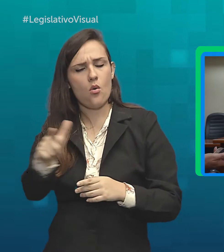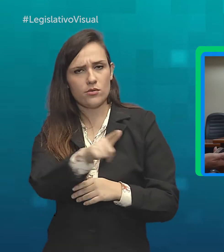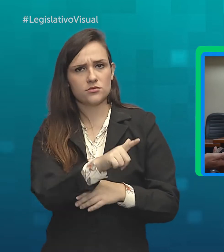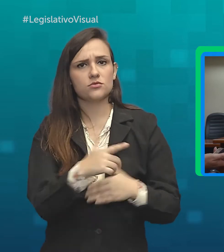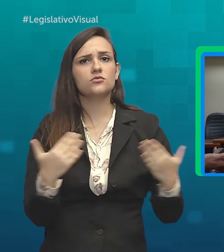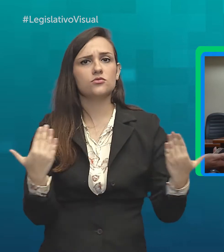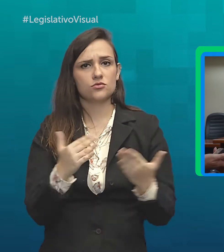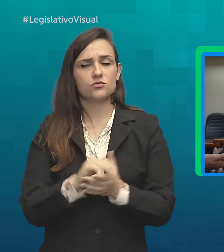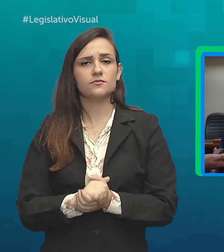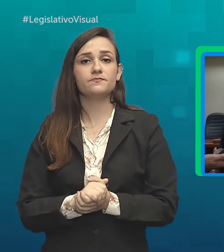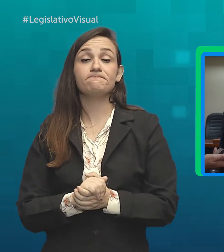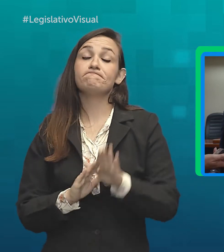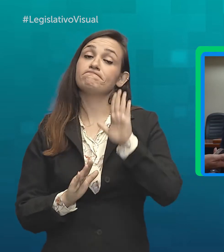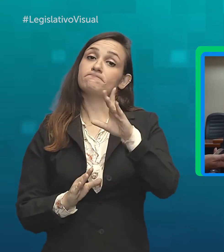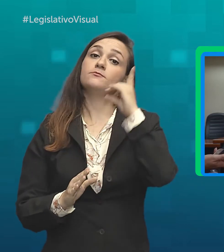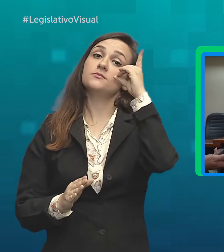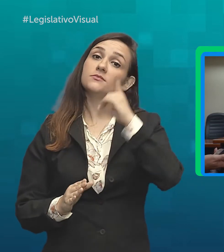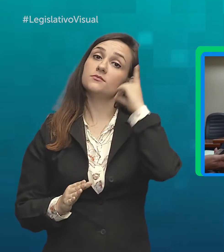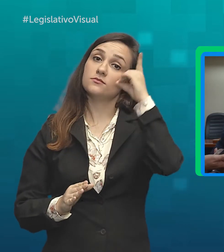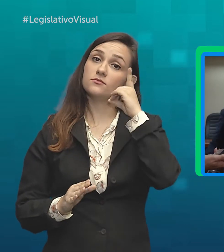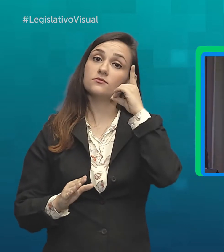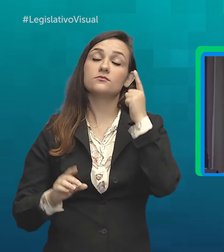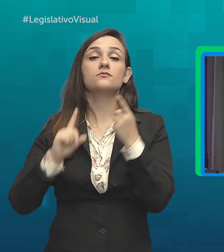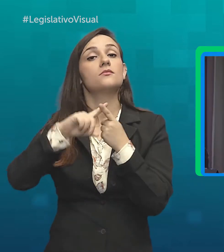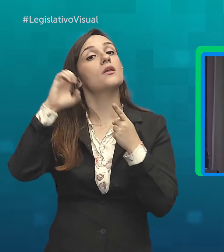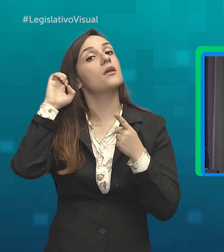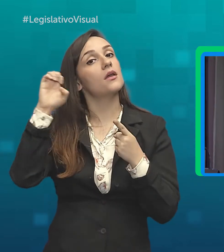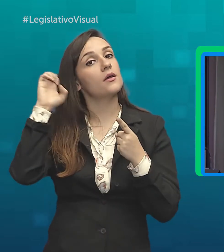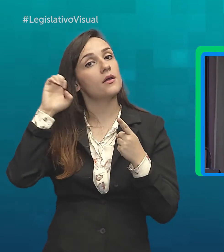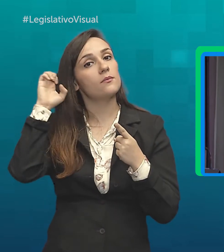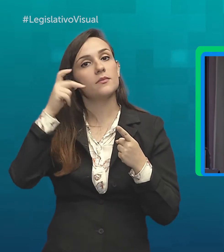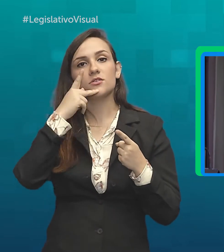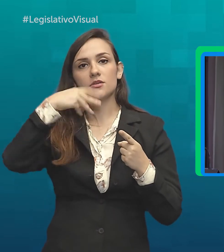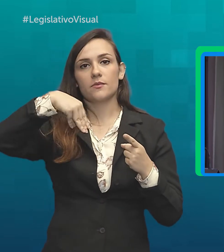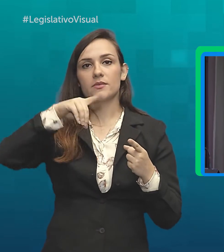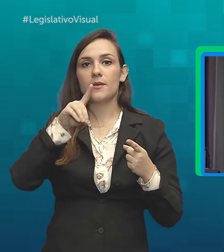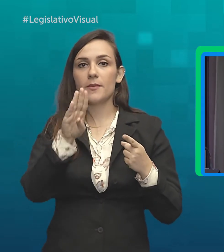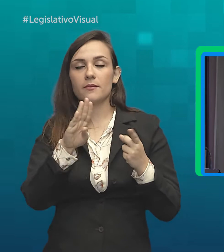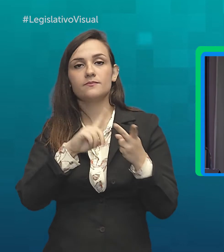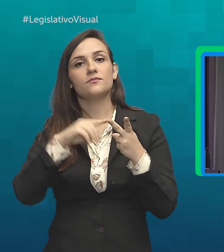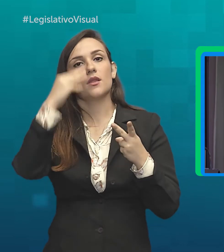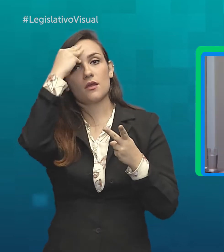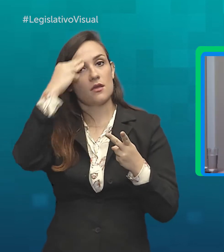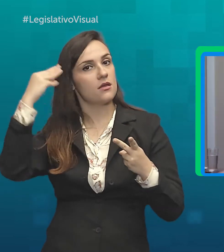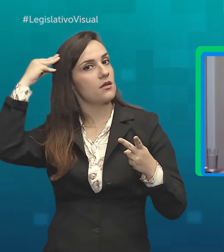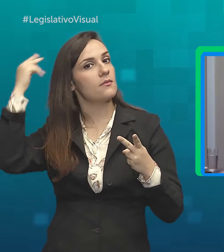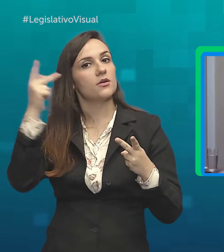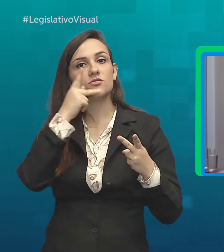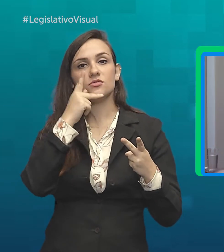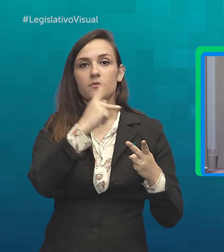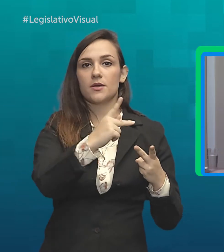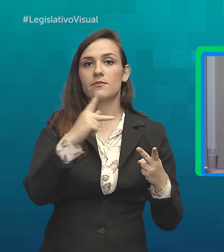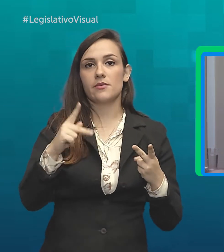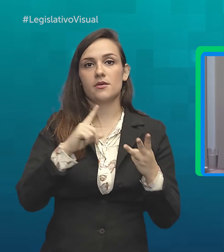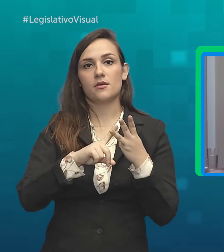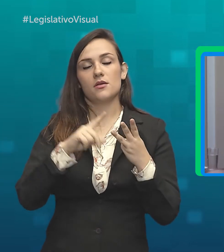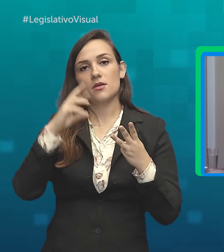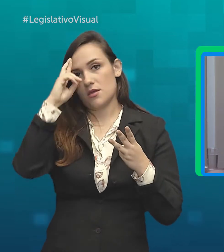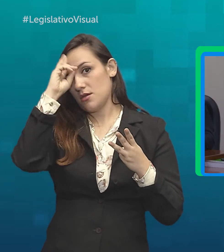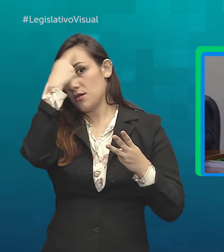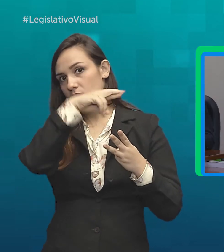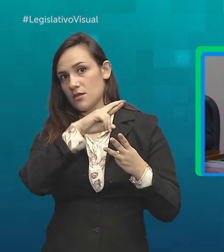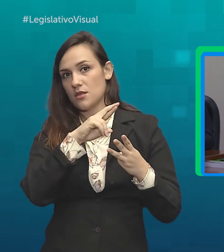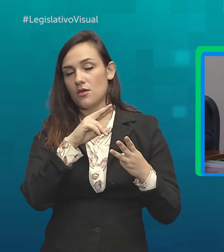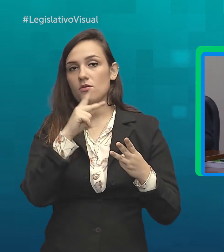como vários projetos foram pautados, foram distribuídos hoje para a relatoria. Os deputados Eduardo Rocha, do MDB, Evander Vendramini, do